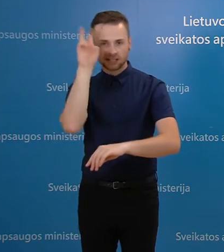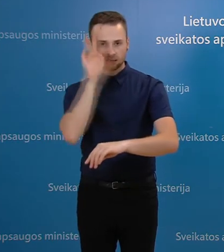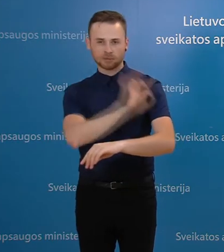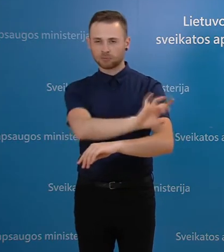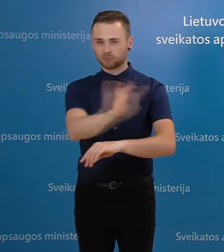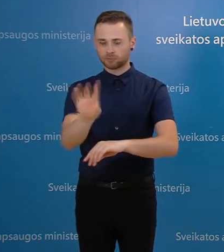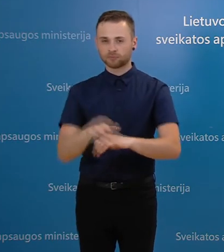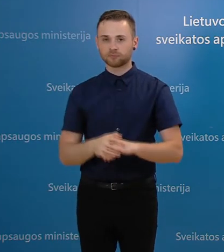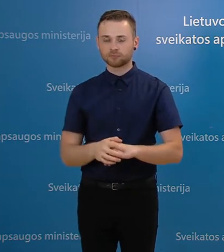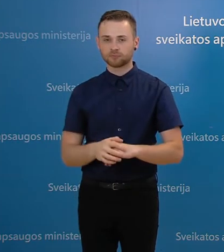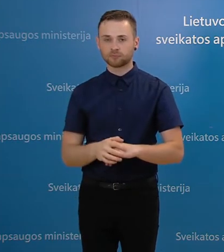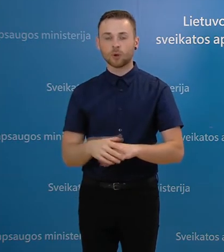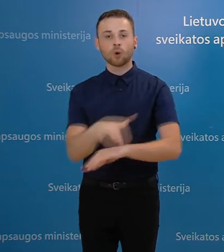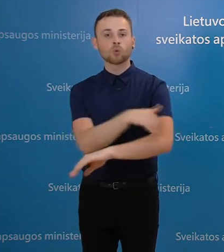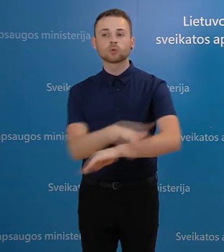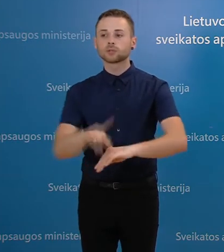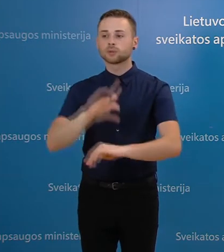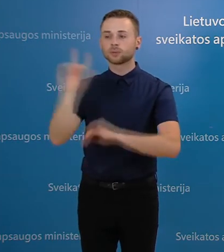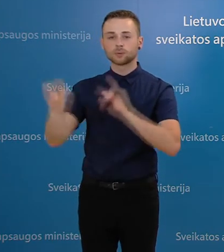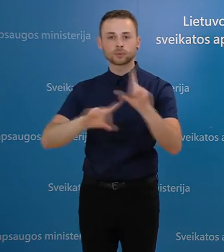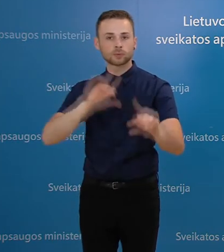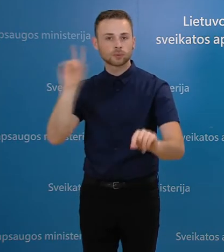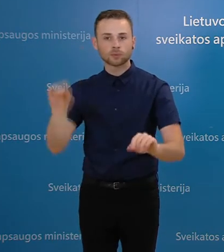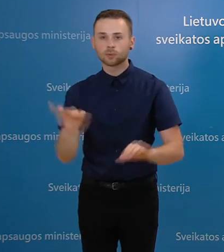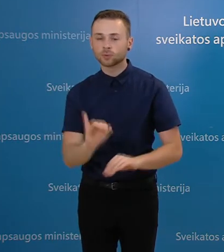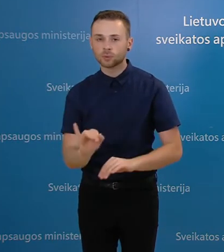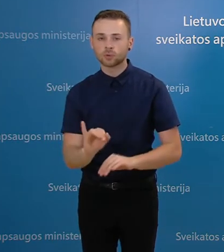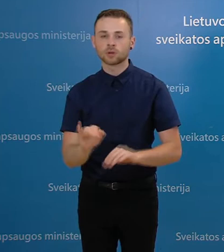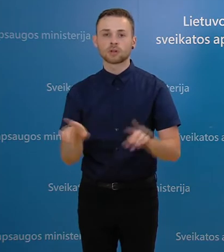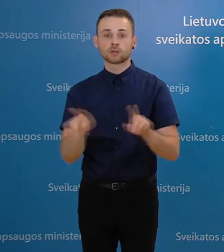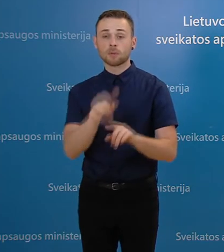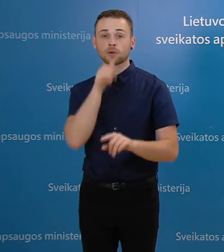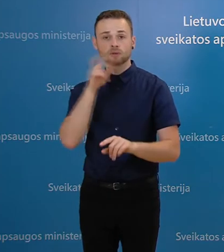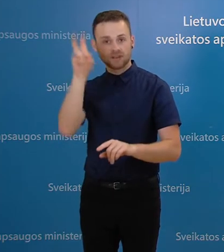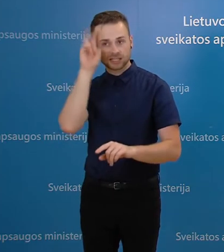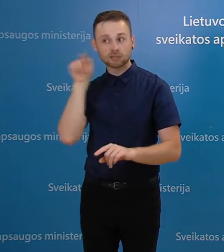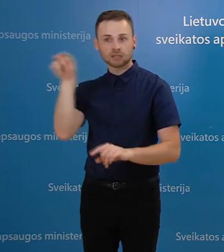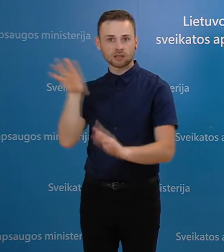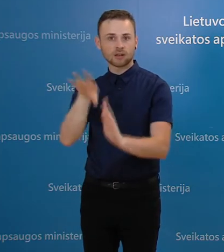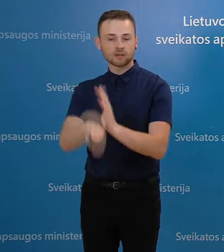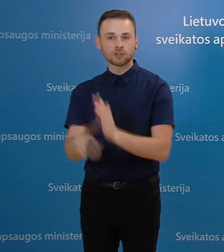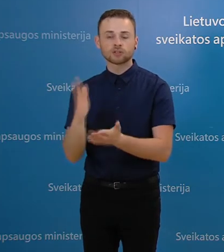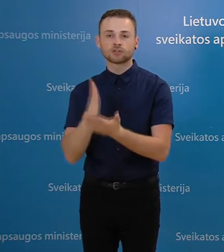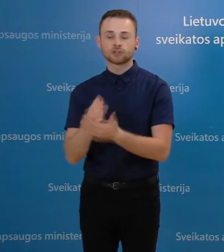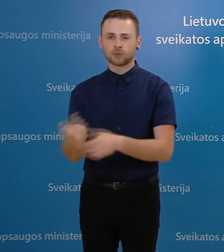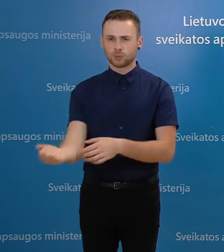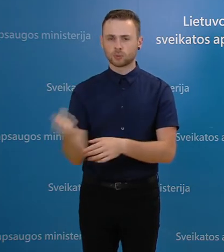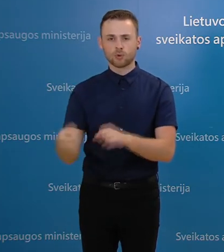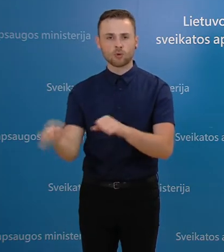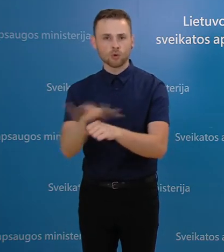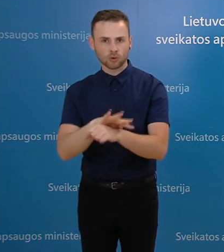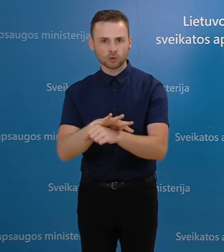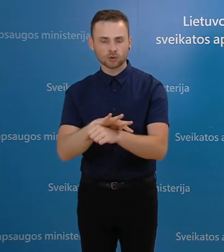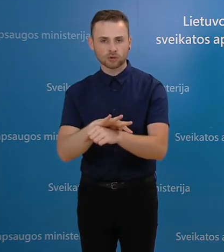apie trečiąsias šalis ir apie šalis, kuriuose rodiklis sergamumo viršyje 25 atvejus